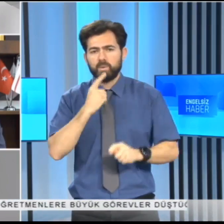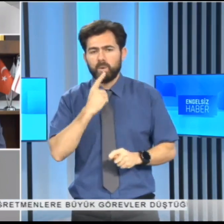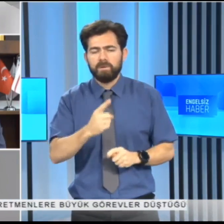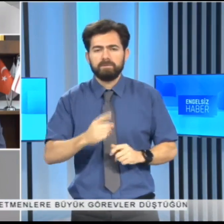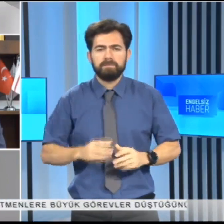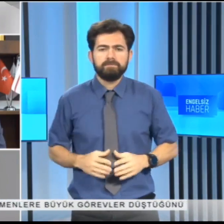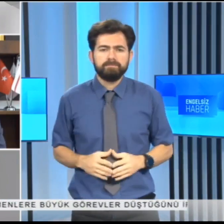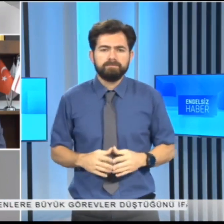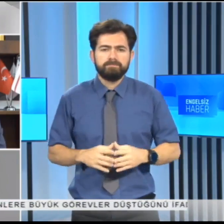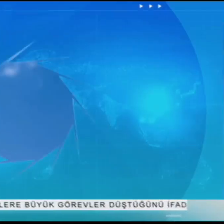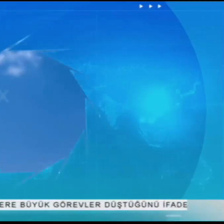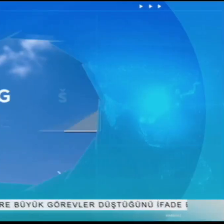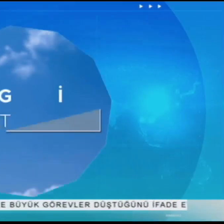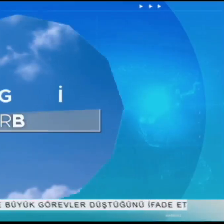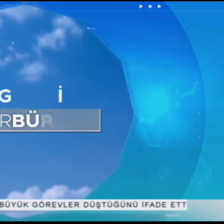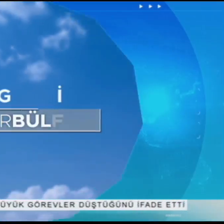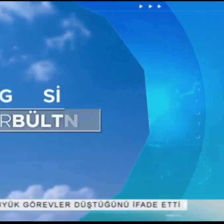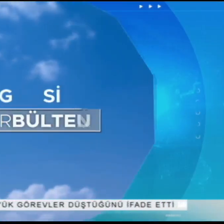belirtti.